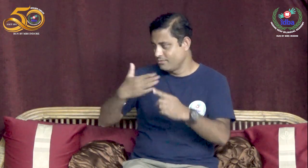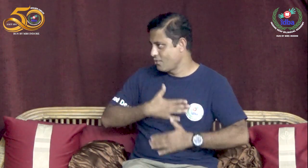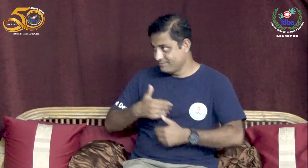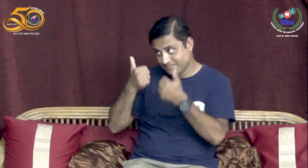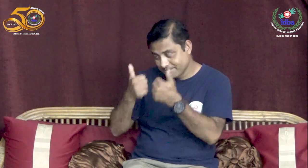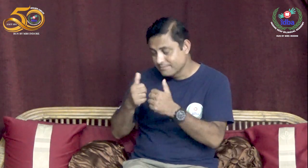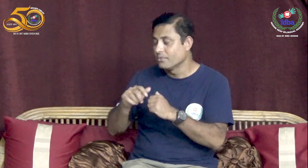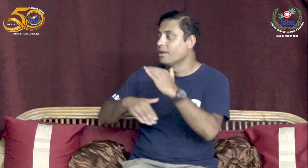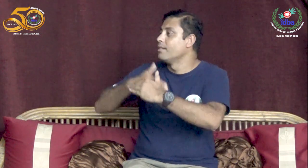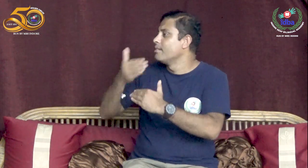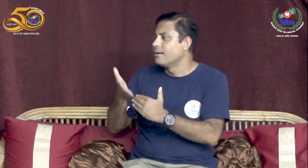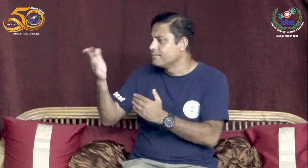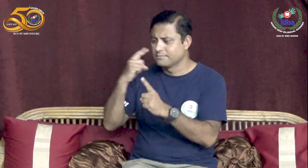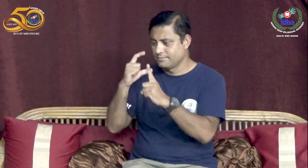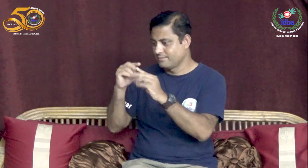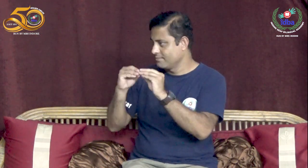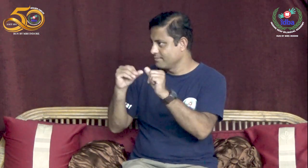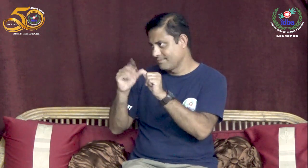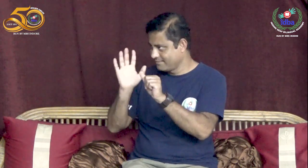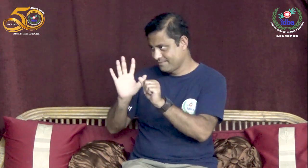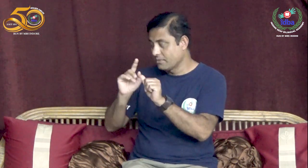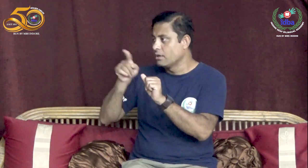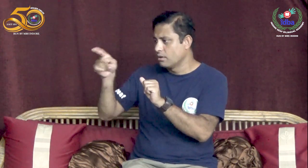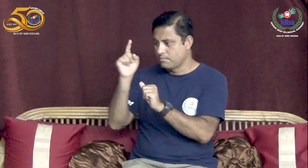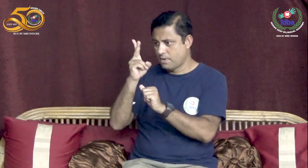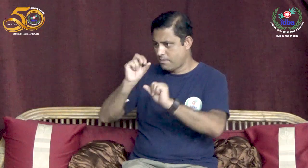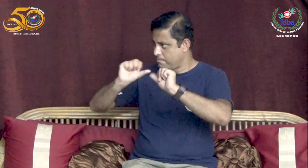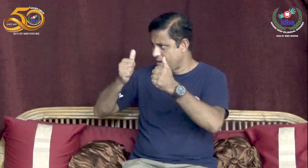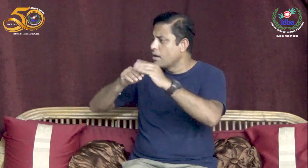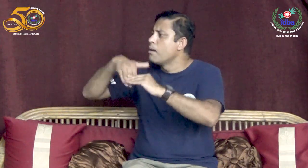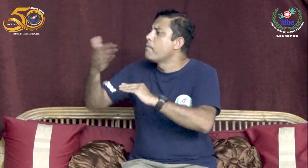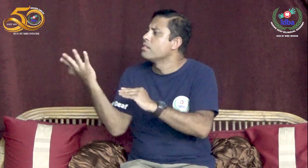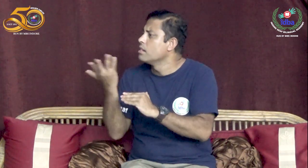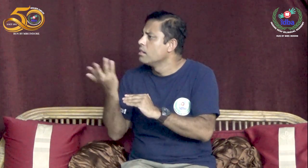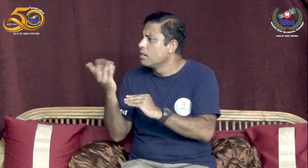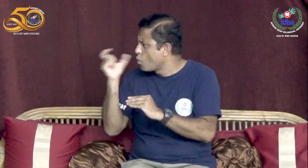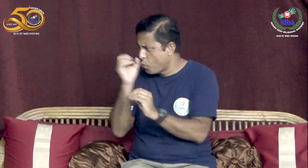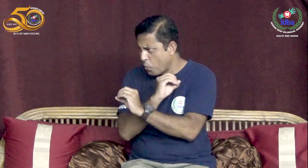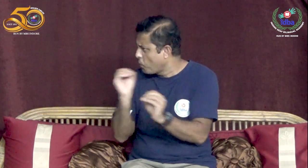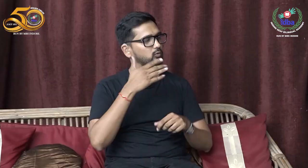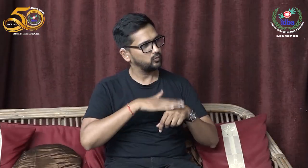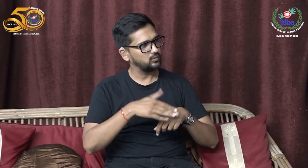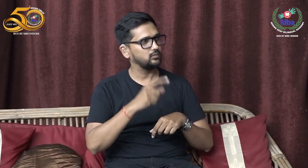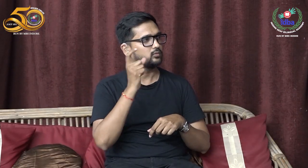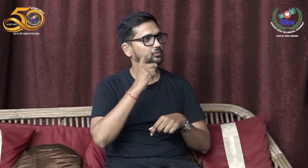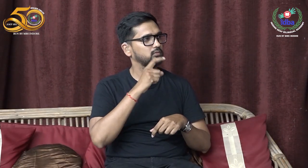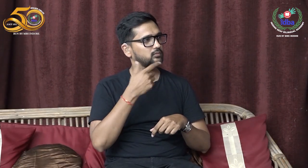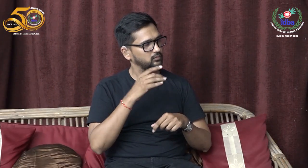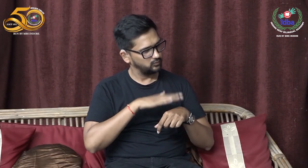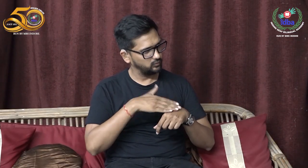तो जब आपने टेबल टेनिस और बैडमिंटन खेला, जब आप IDBA, जब आपने 12th पास किया, तो उसके बाद आपने कॉलेज किया? जी